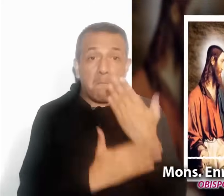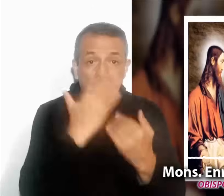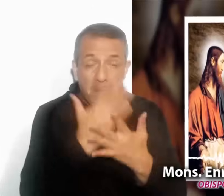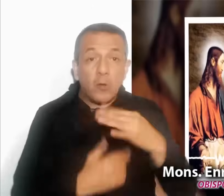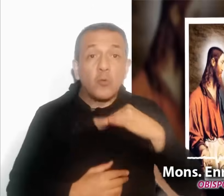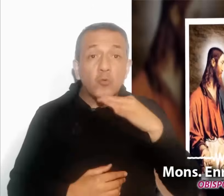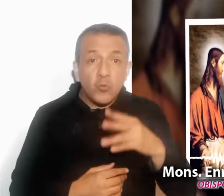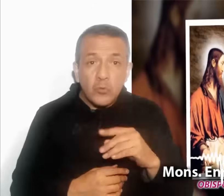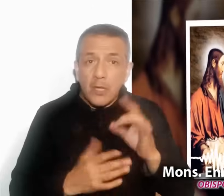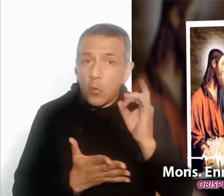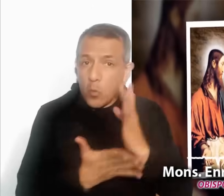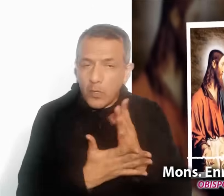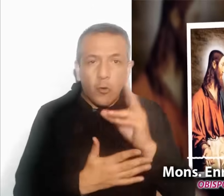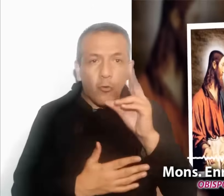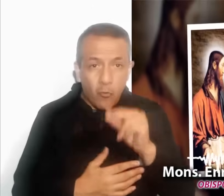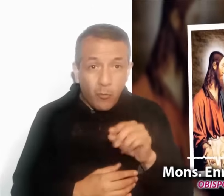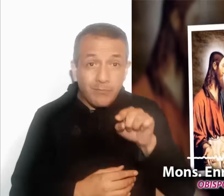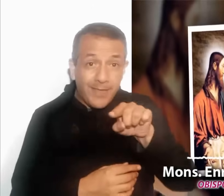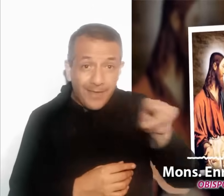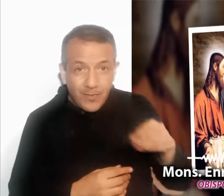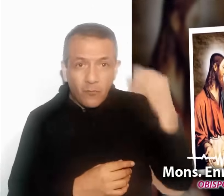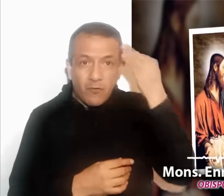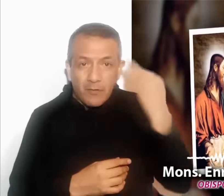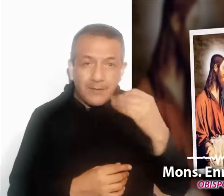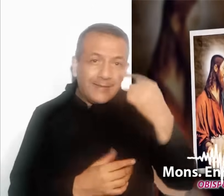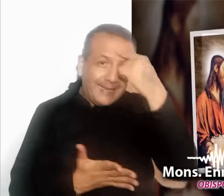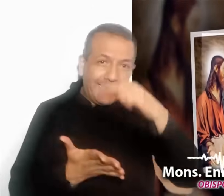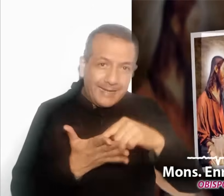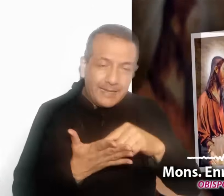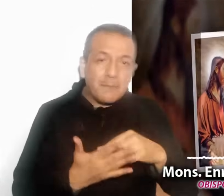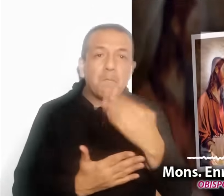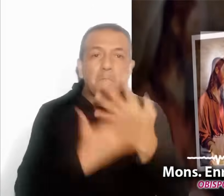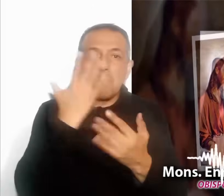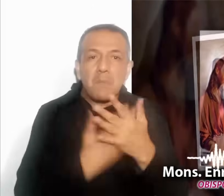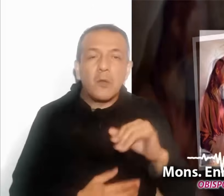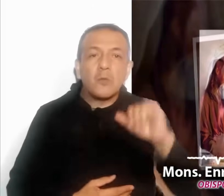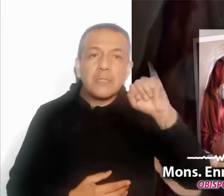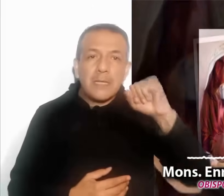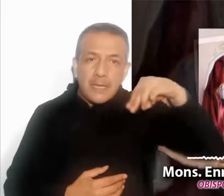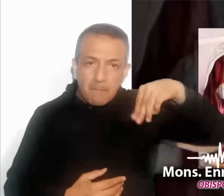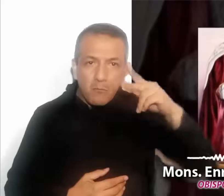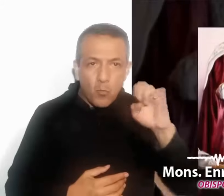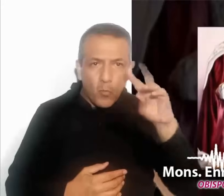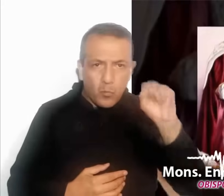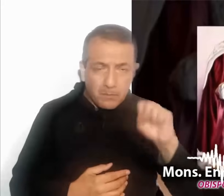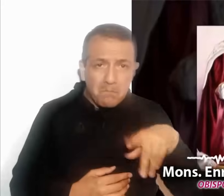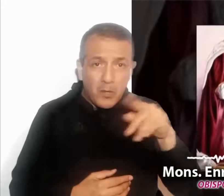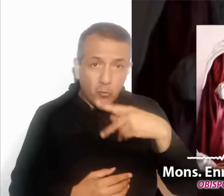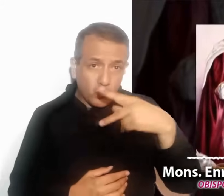estén sucias, sino que las consideran impuras. Pero ¿cómo está el